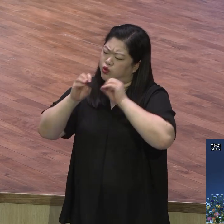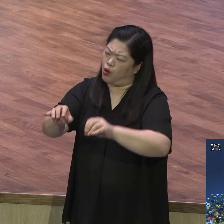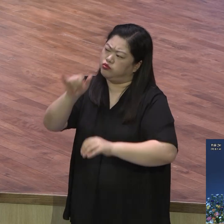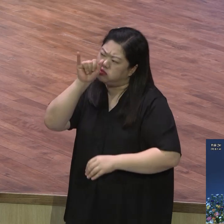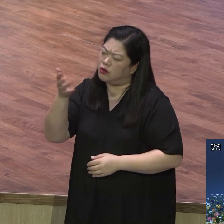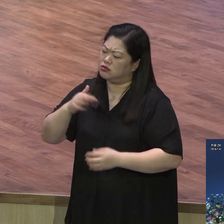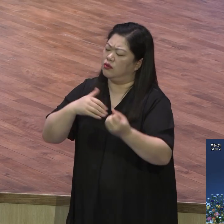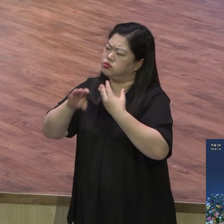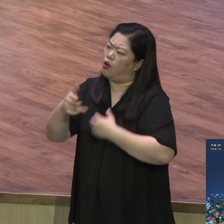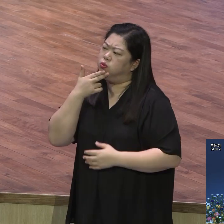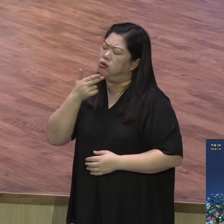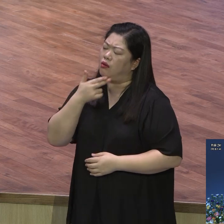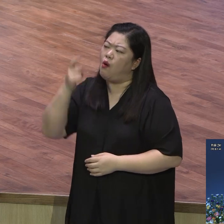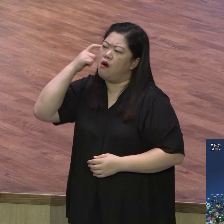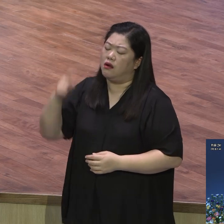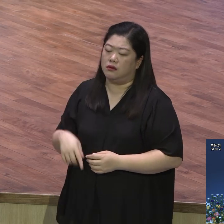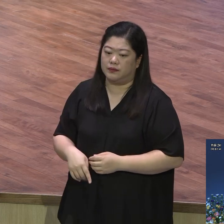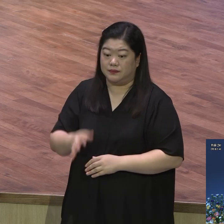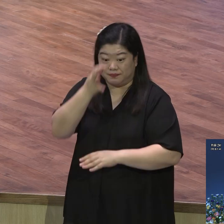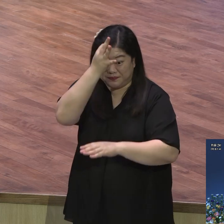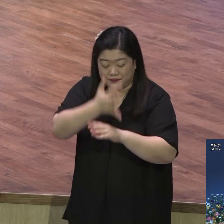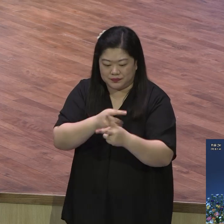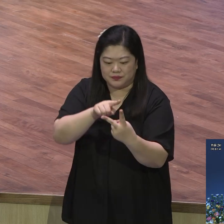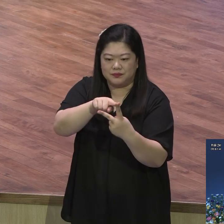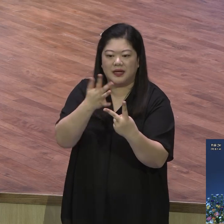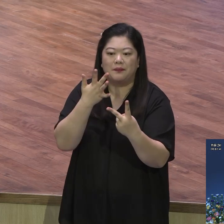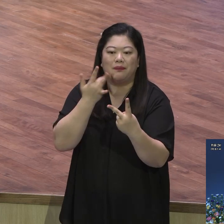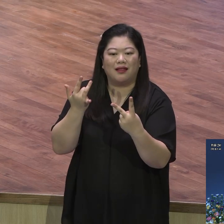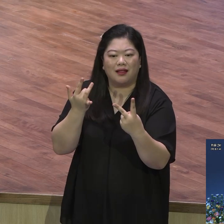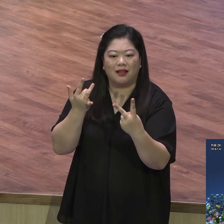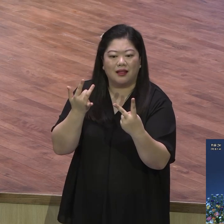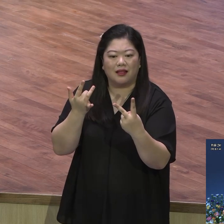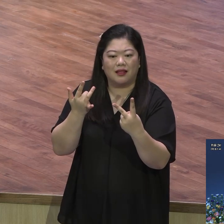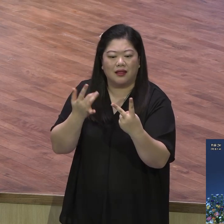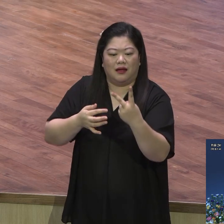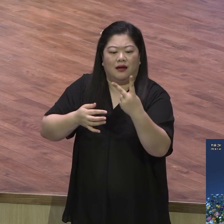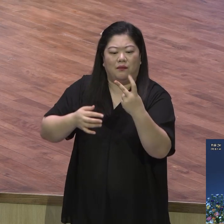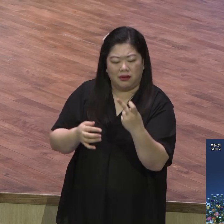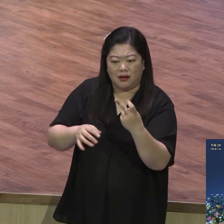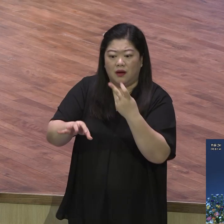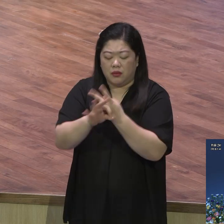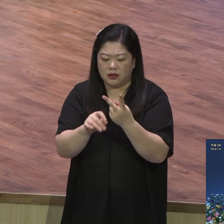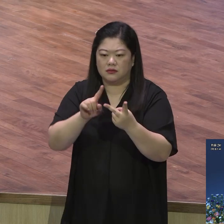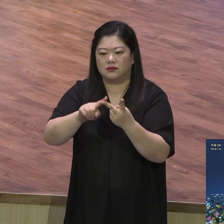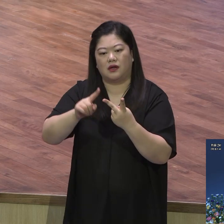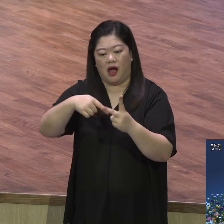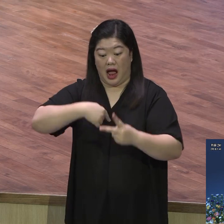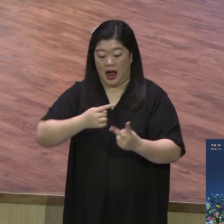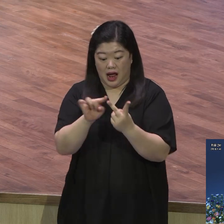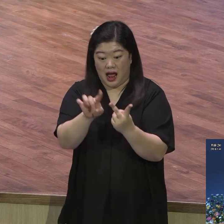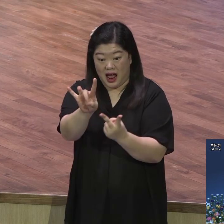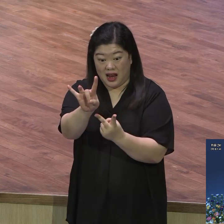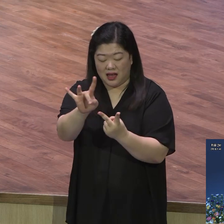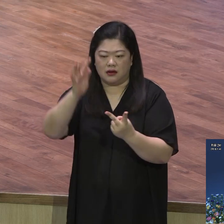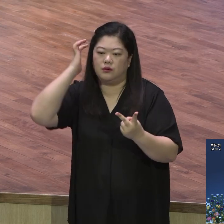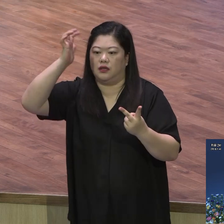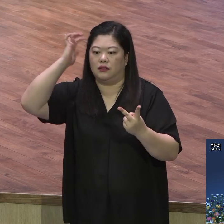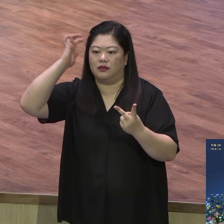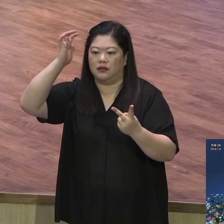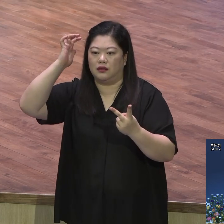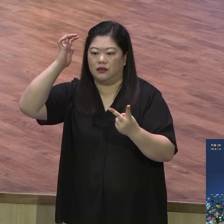않았기 때문에 그렇단 말이에요. 그런데 말씀을 의지하면 현장 가면 무조건 하나님 응답해 주신다. 내가 너와 함께 하겠다.